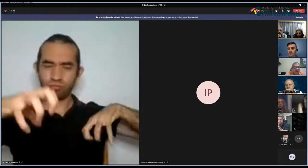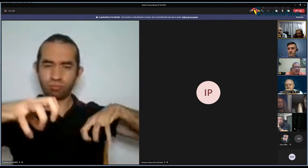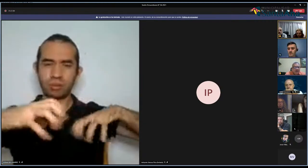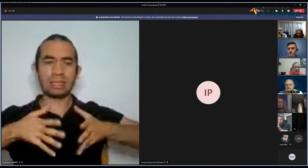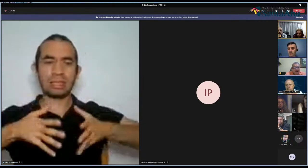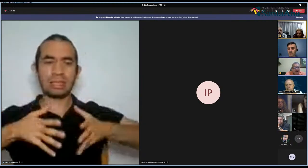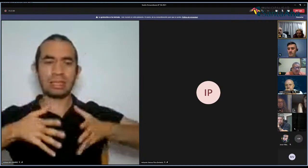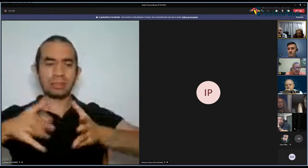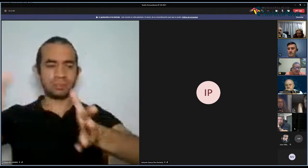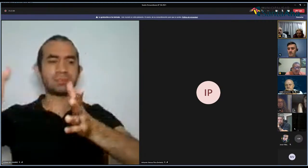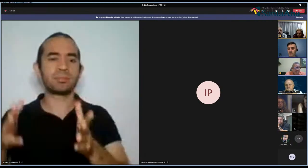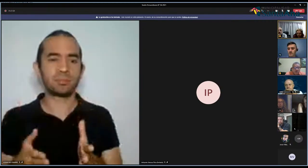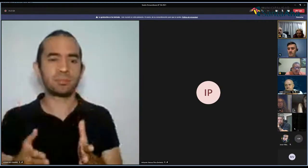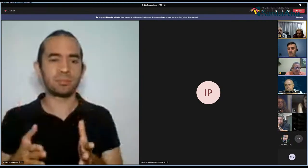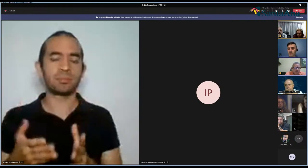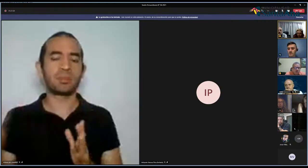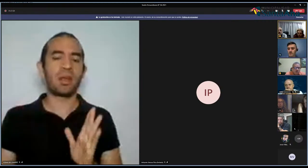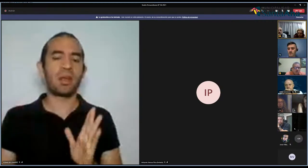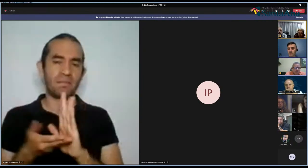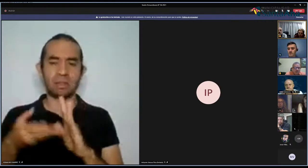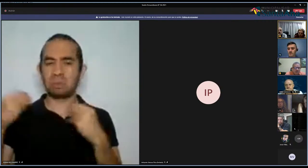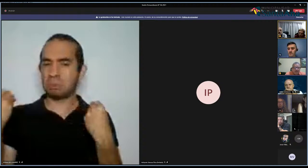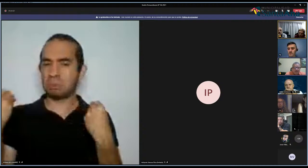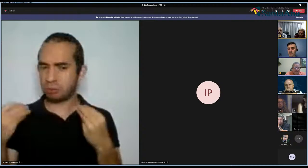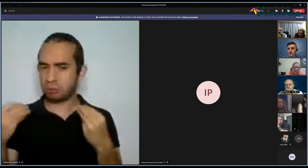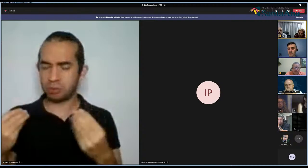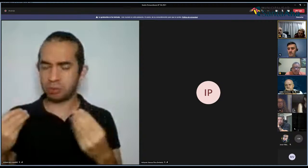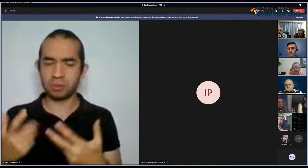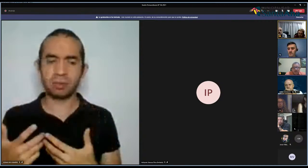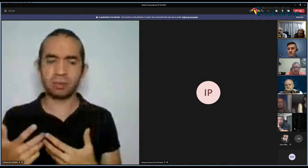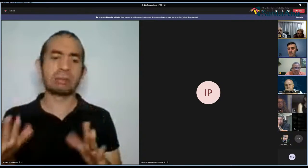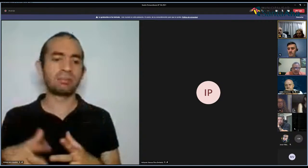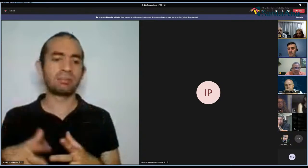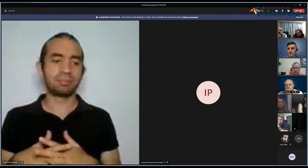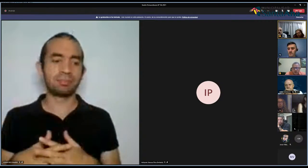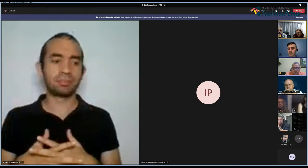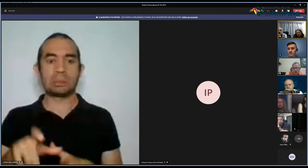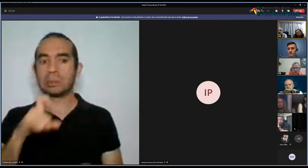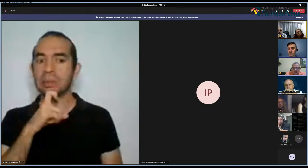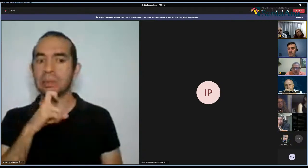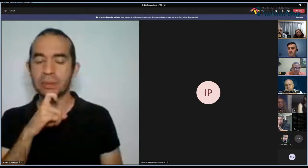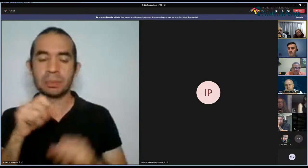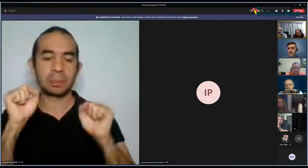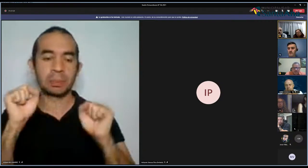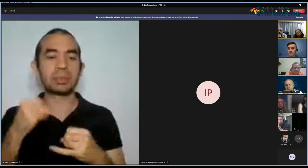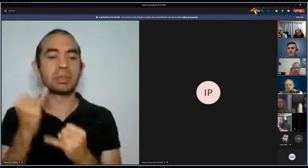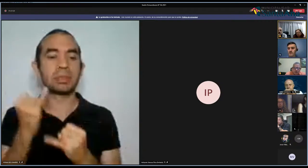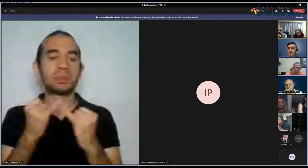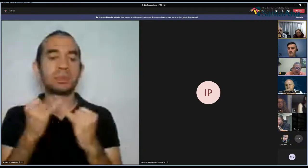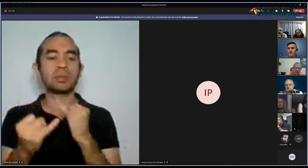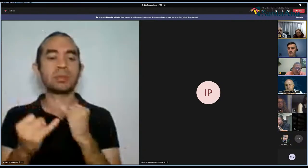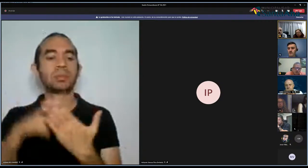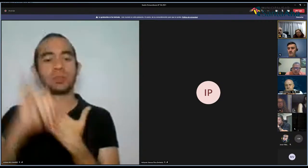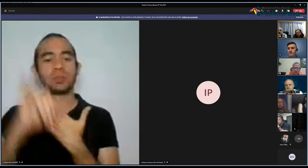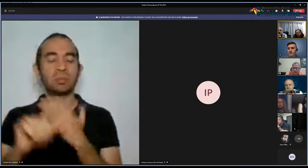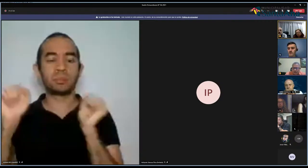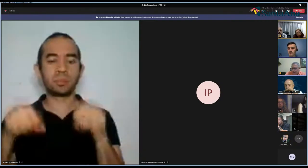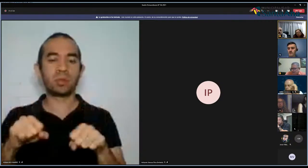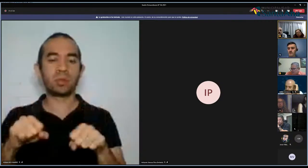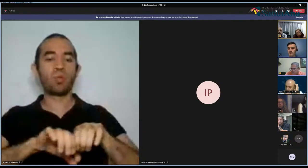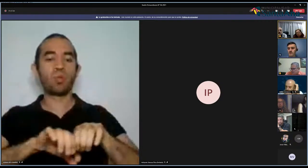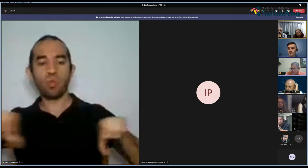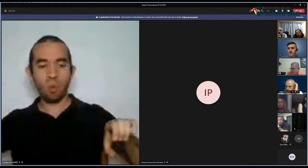ha que nos ha afectado mucho y nos costó bastante poder concluir este proyecto para poder colocar este tubo que es de